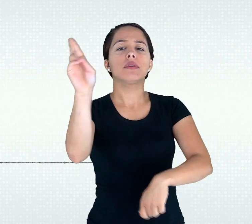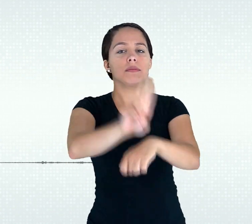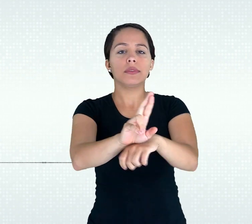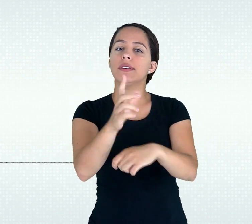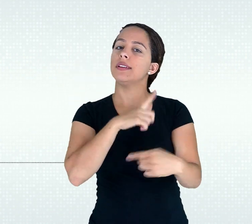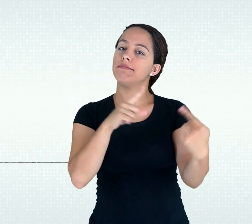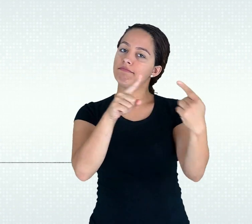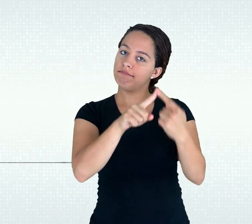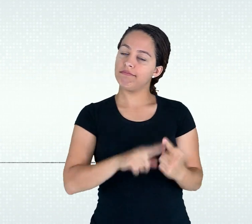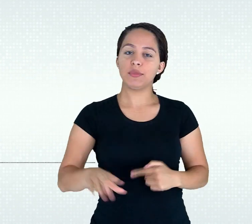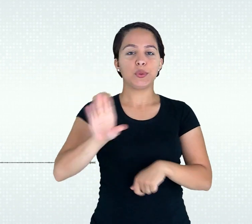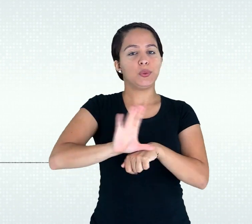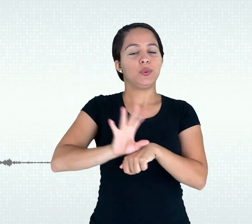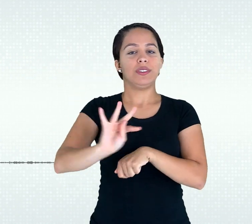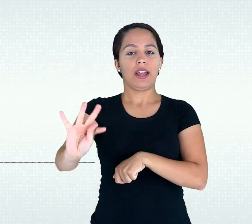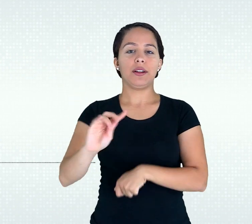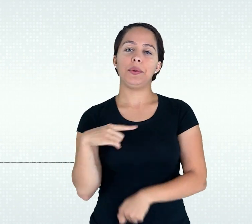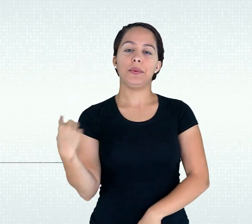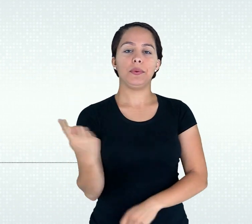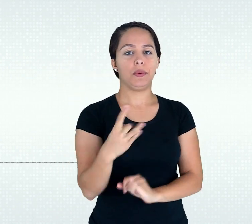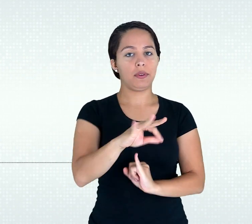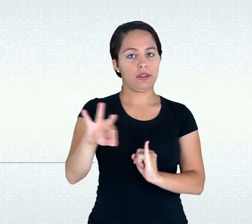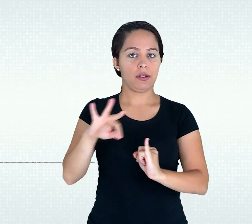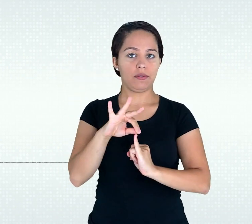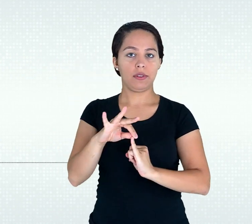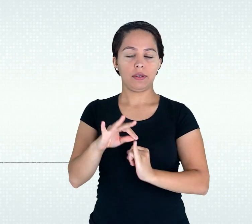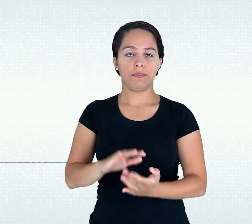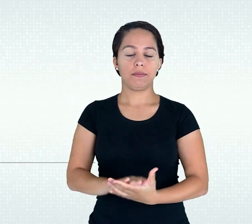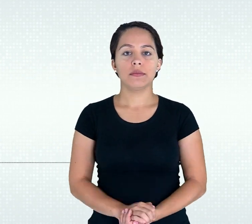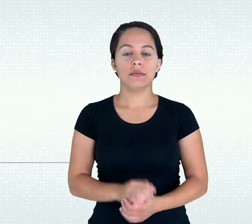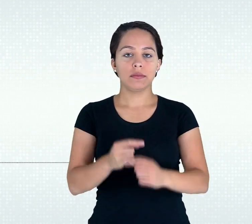aplica-se aos nossos cursos técnicos